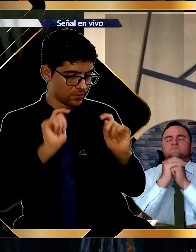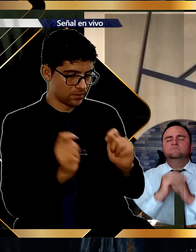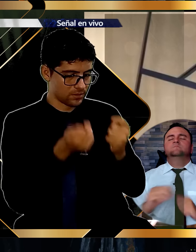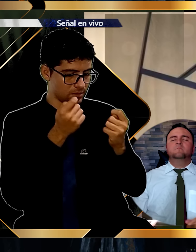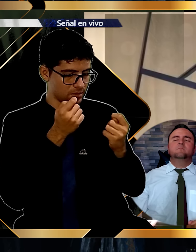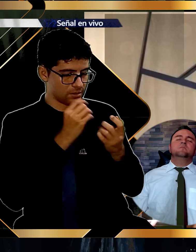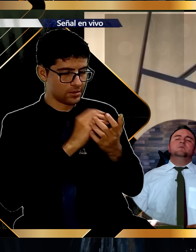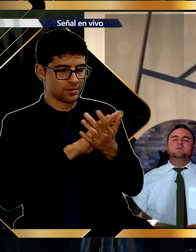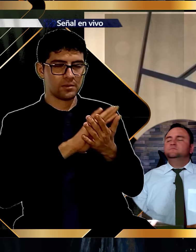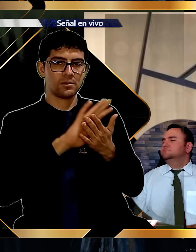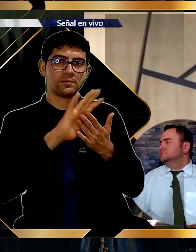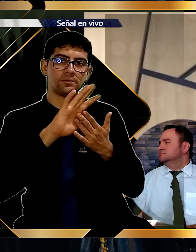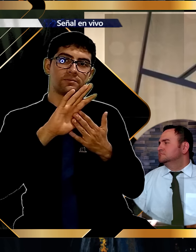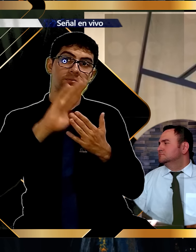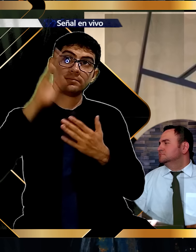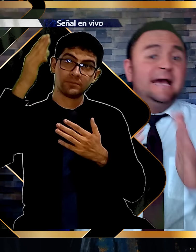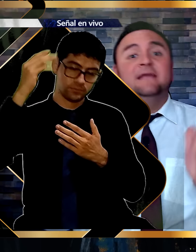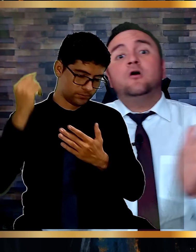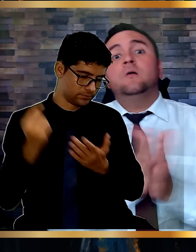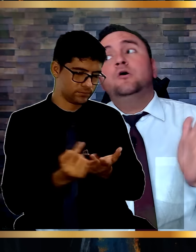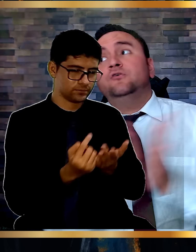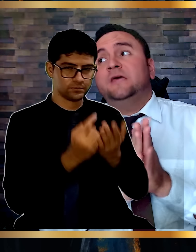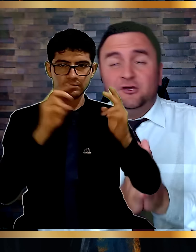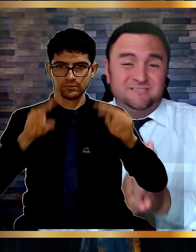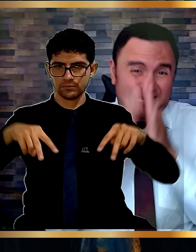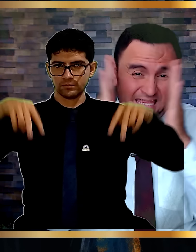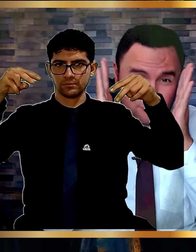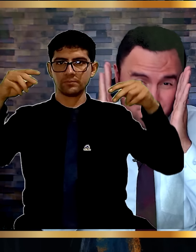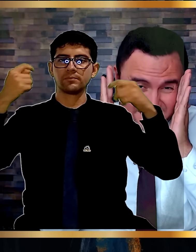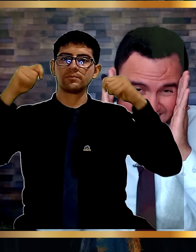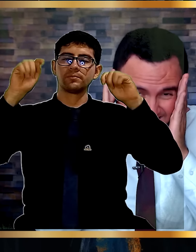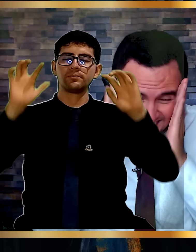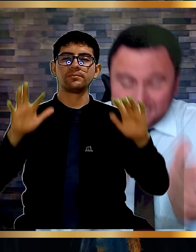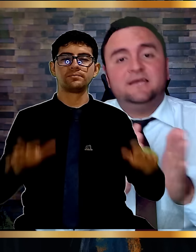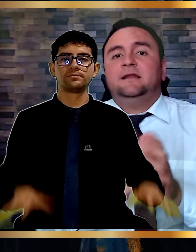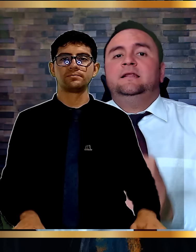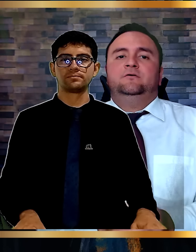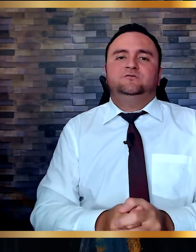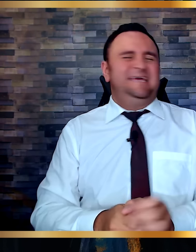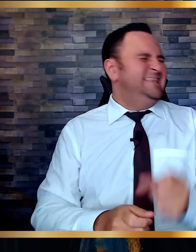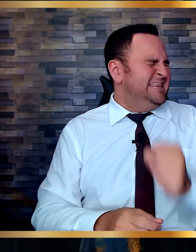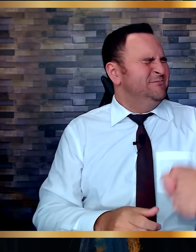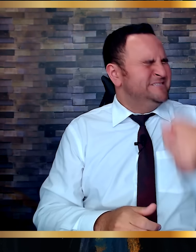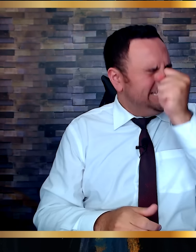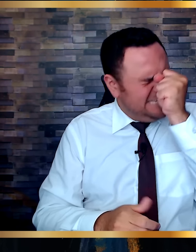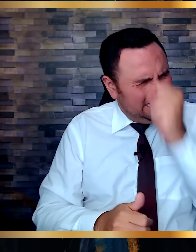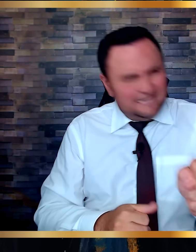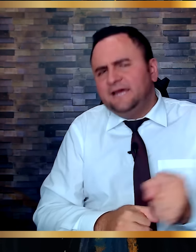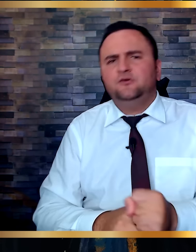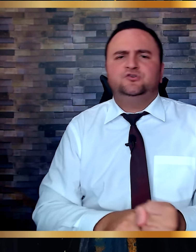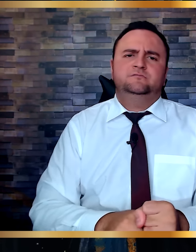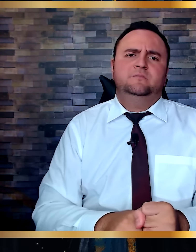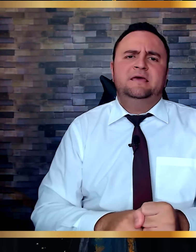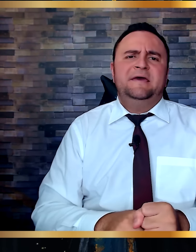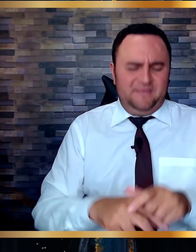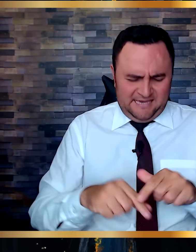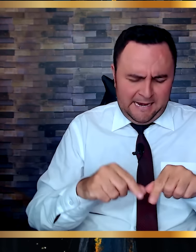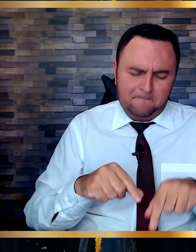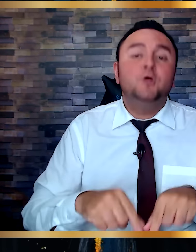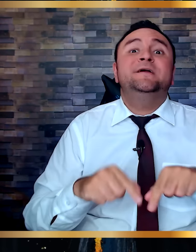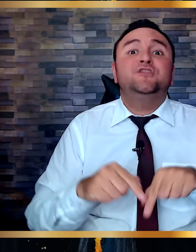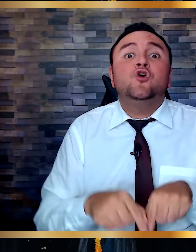venga. Pónganse de pies. Aleluya. Hay algo, como hijos de Dios, tenemos que ser claros y tenemos que estar claros